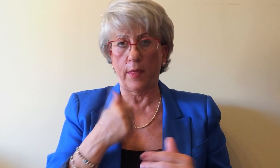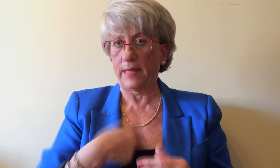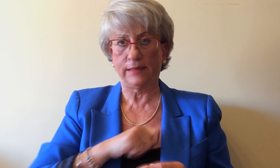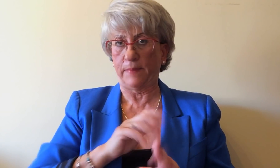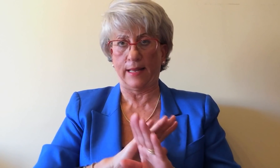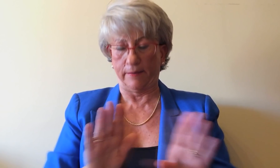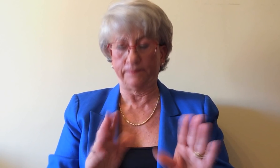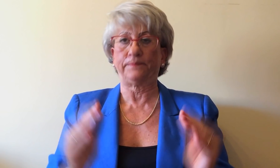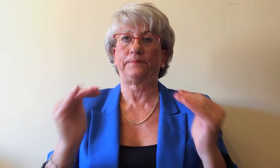l'estat.